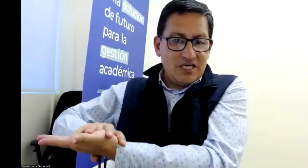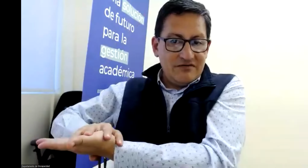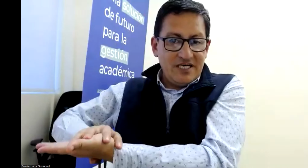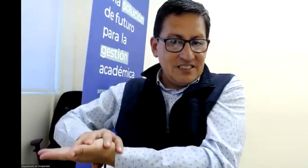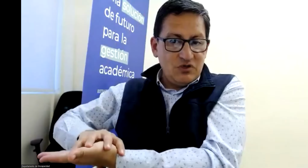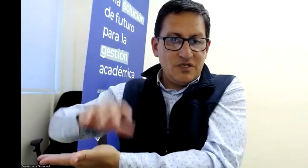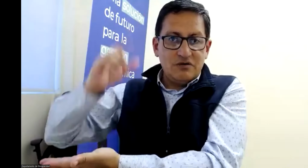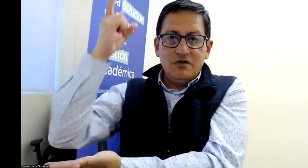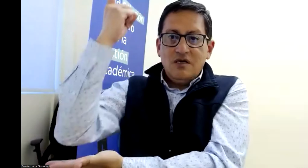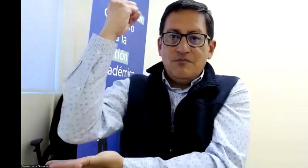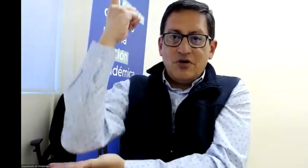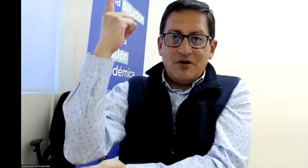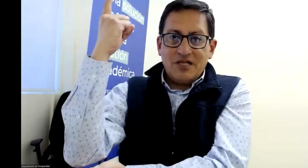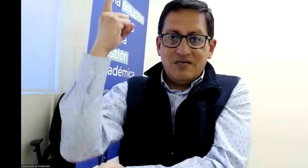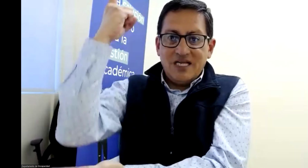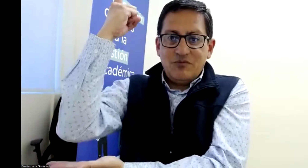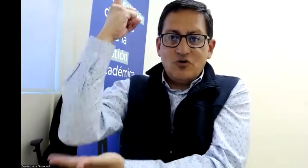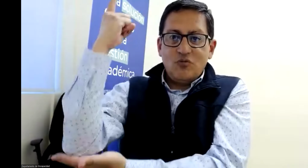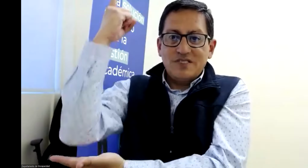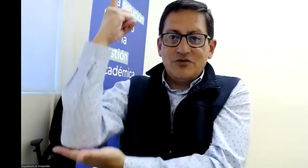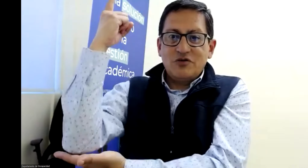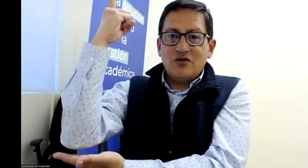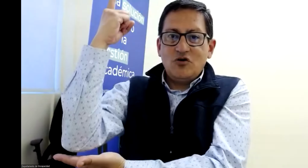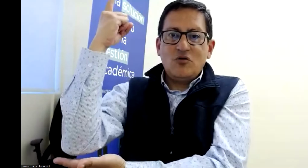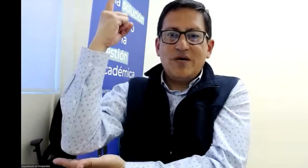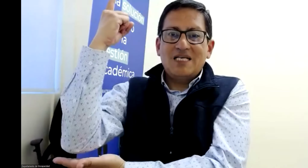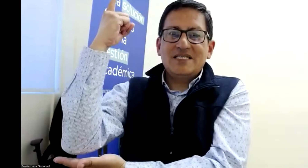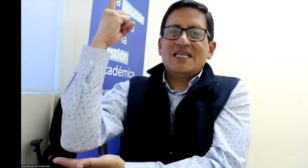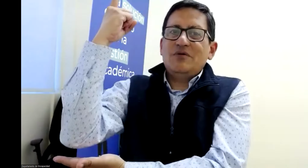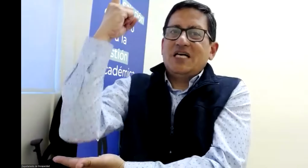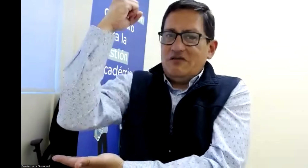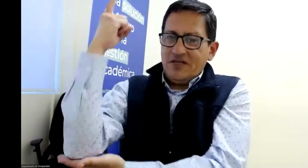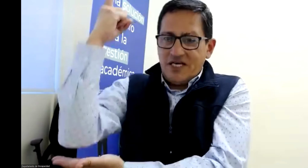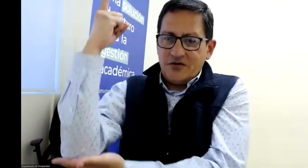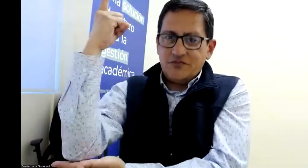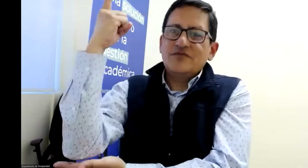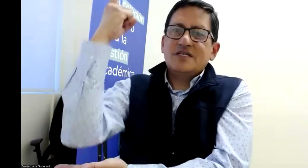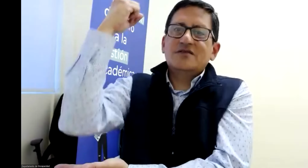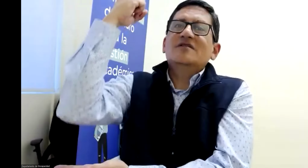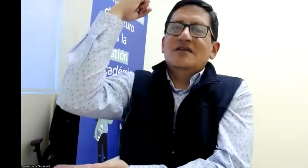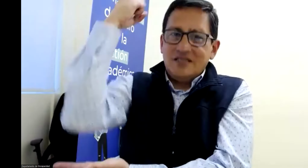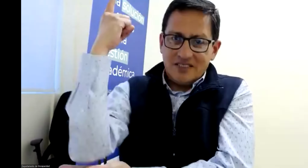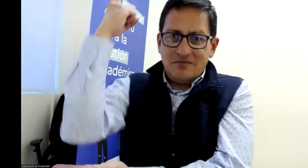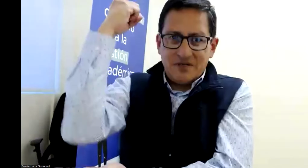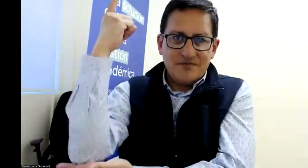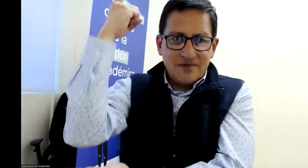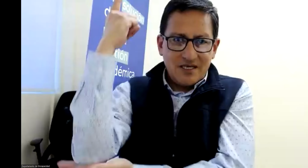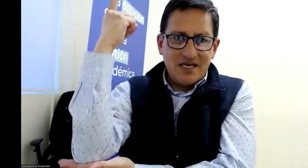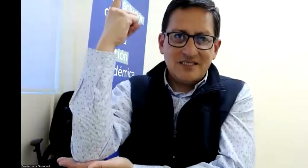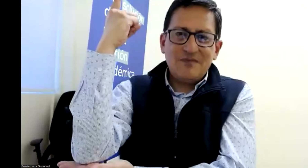mano queda fija sin movimiento pero la mano activa le damos unos golpecitos ahí con el codo para decir que estamos llegando al fin de año ¿cierto? diciembre ese